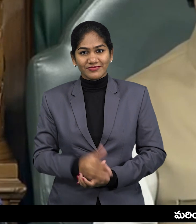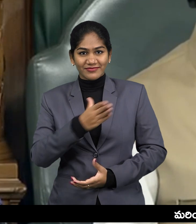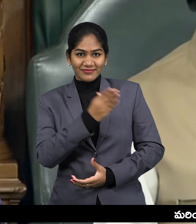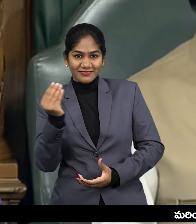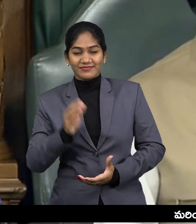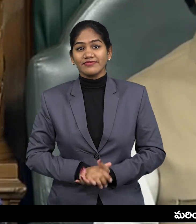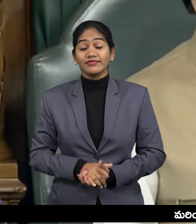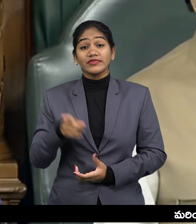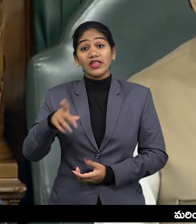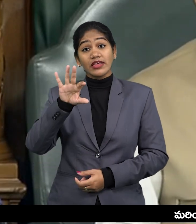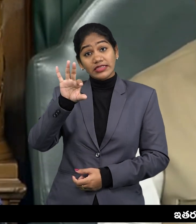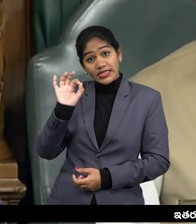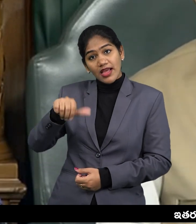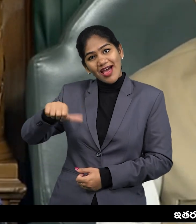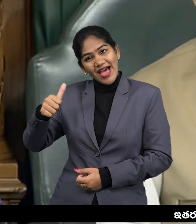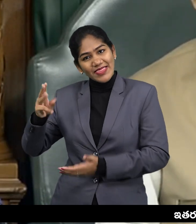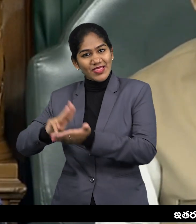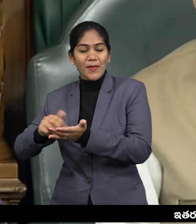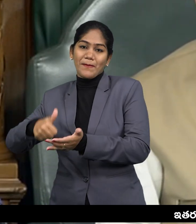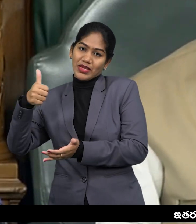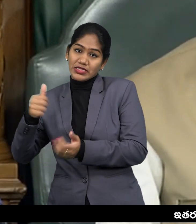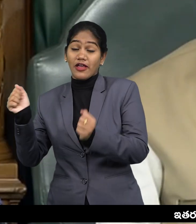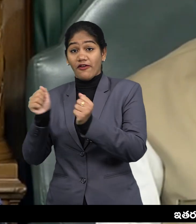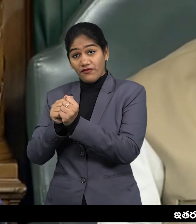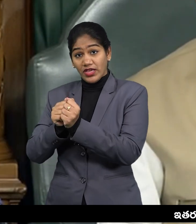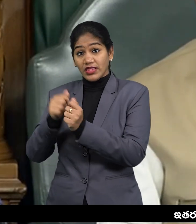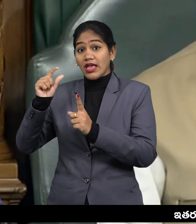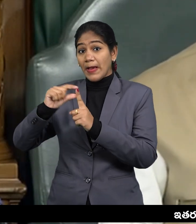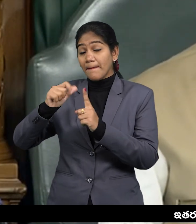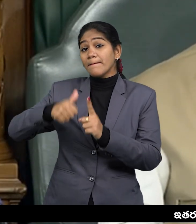మరియు వారు రాష్ట్రపతి సమ్మతితో ఇతర మంత్రులను ఎంపిక చేస్తారు.